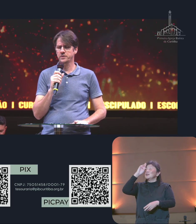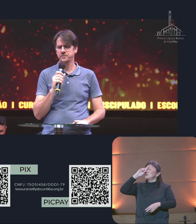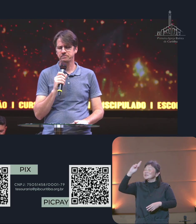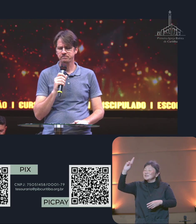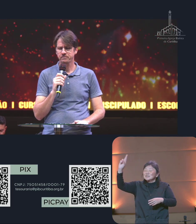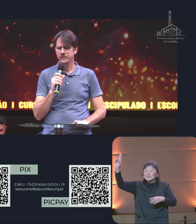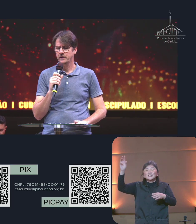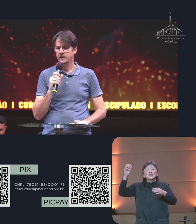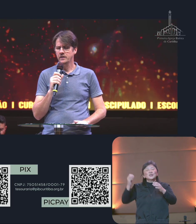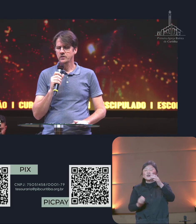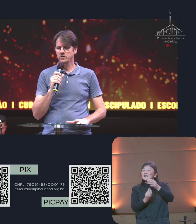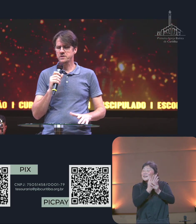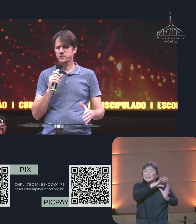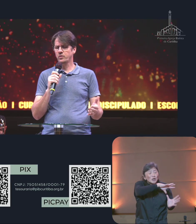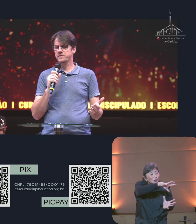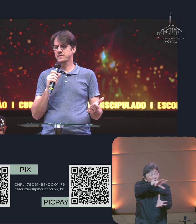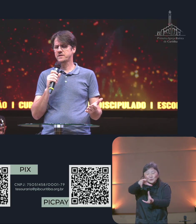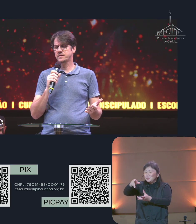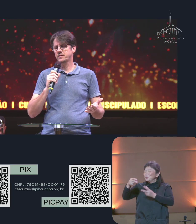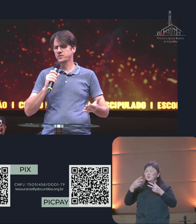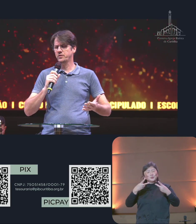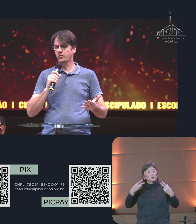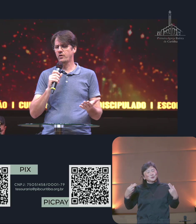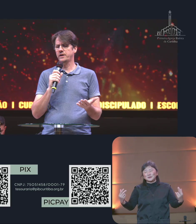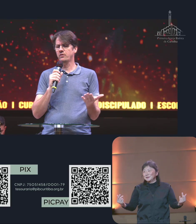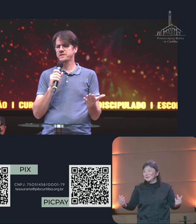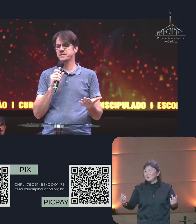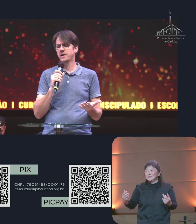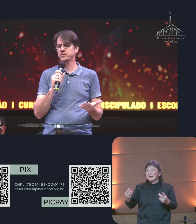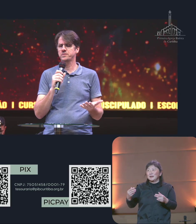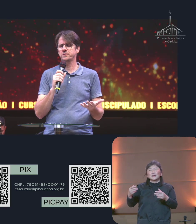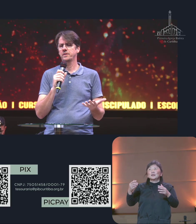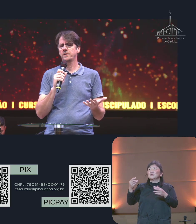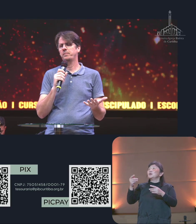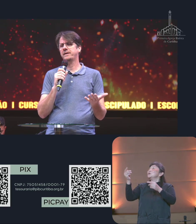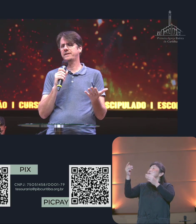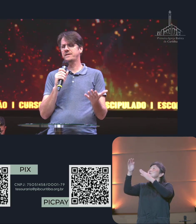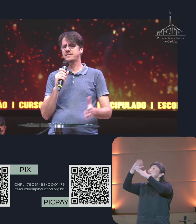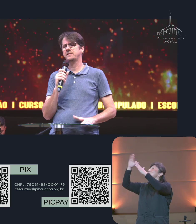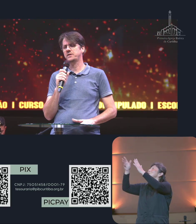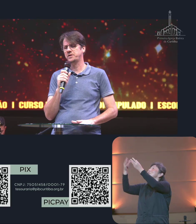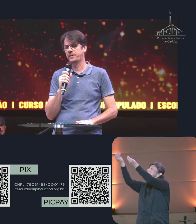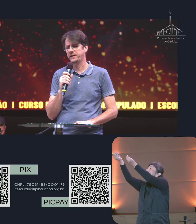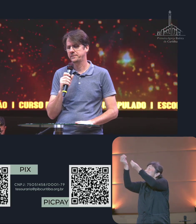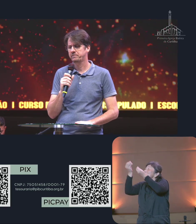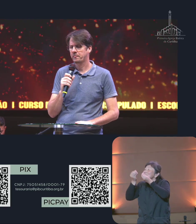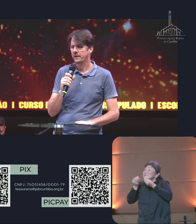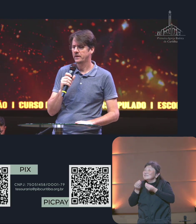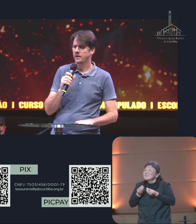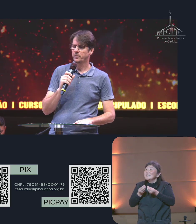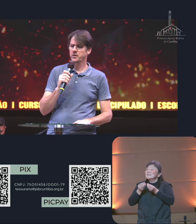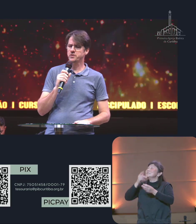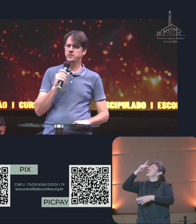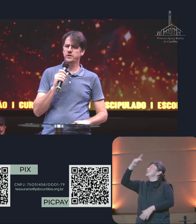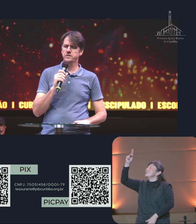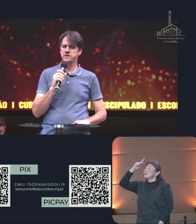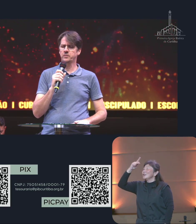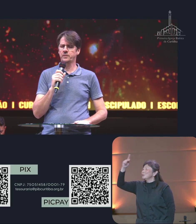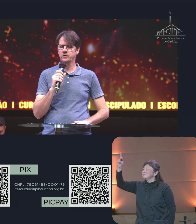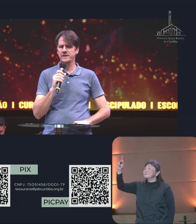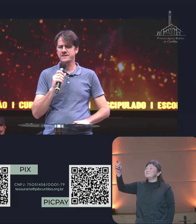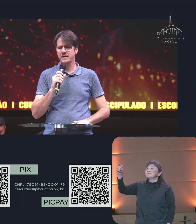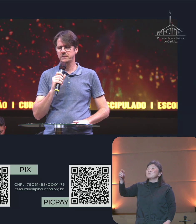ao Senhor. Todas as coisas que o Senhor coloca em nossas mãos pertencem a Ti, Pai. Por isso, Senhor